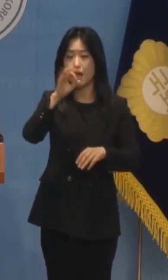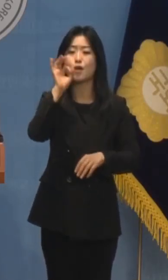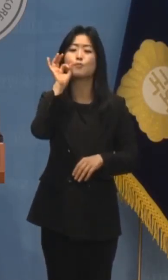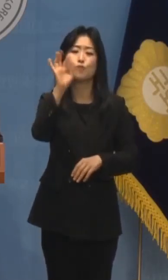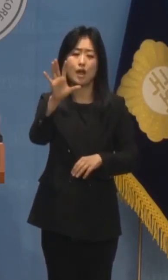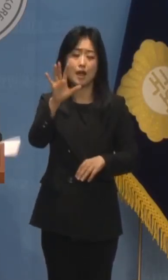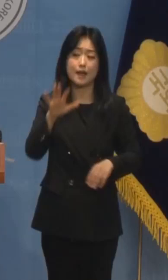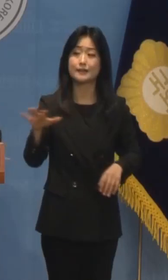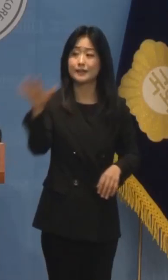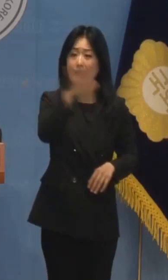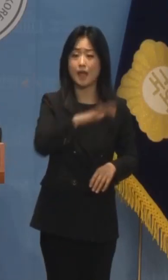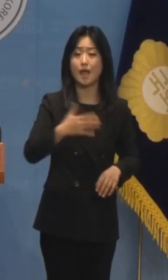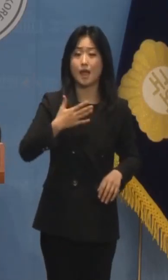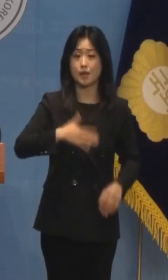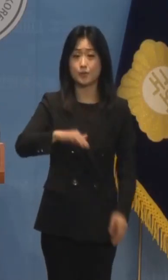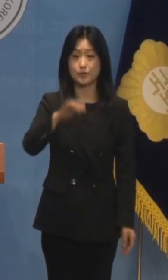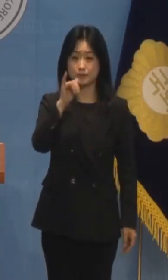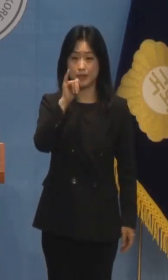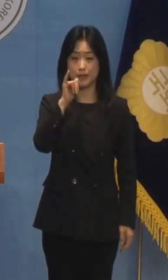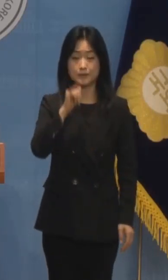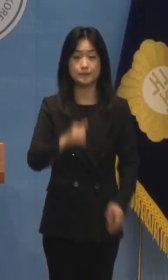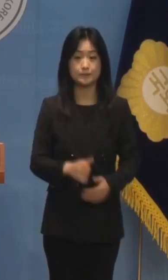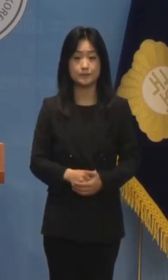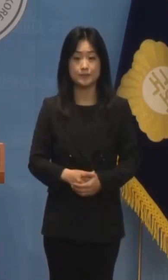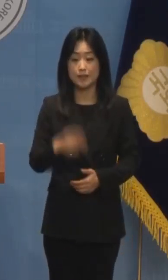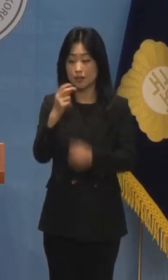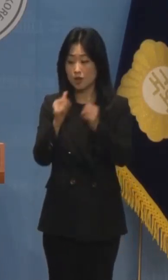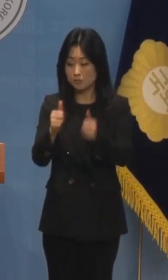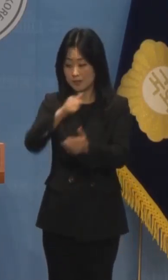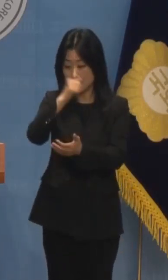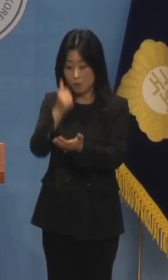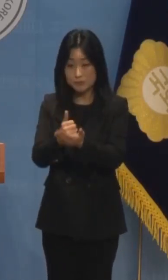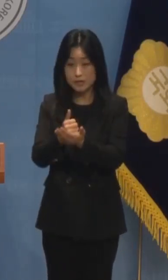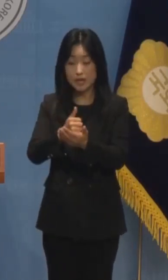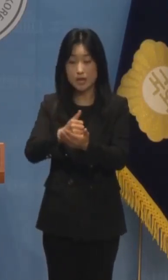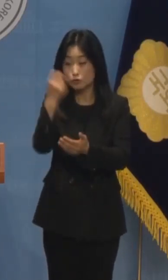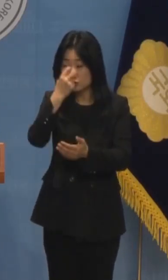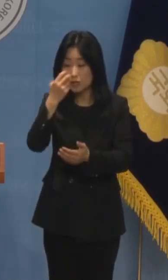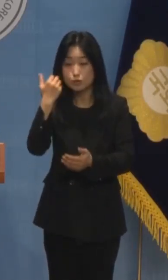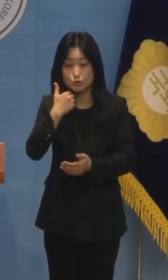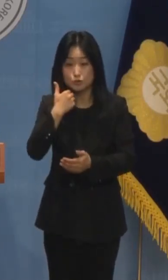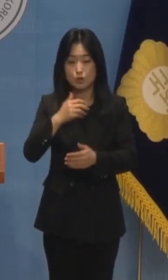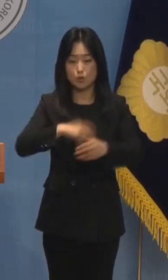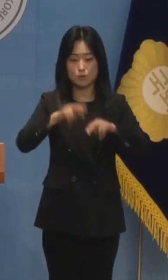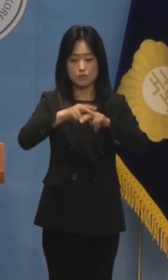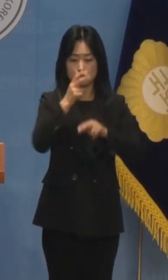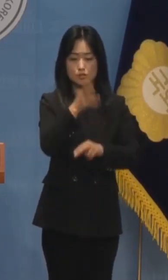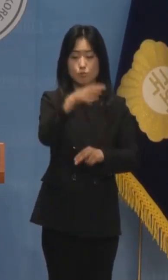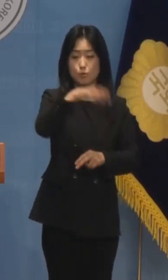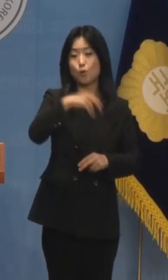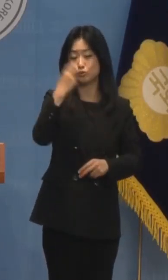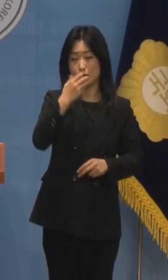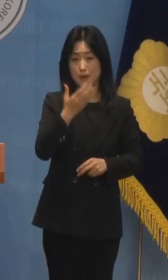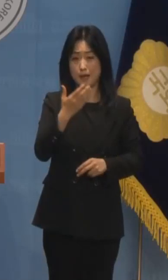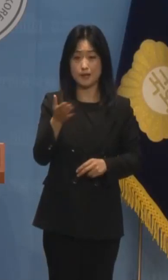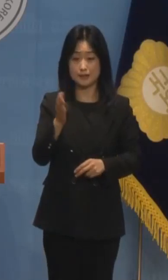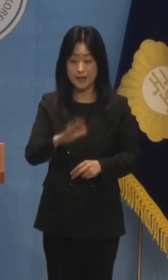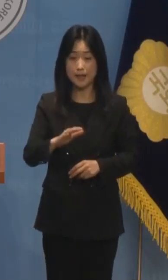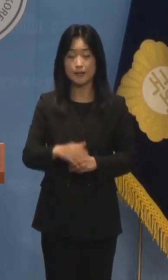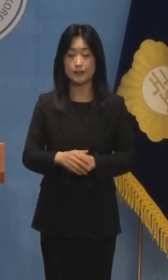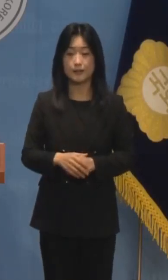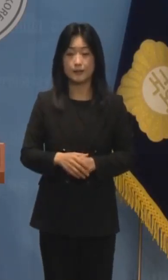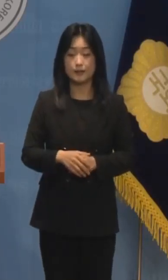것을 스스로 증명했습니다. 검사 범죄는 공수처에서 수사할 수 있습니다. 그러나 우리나라 최고